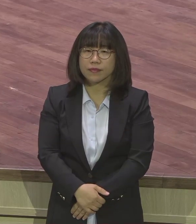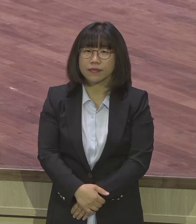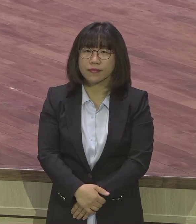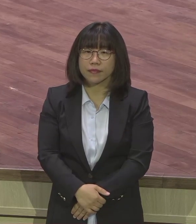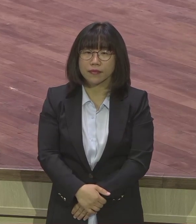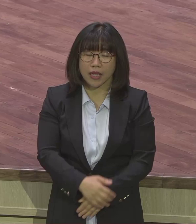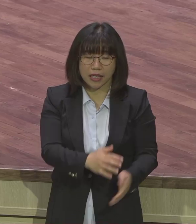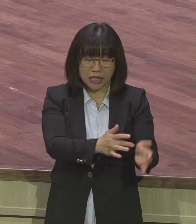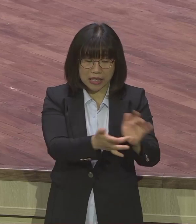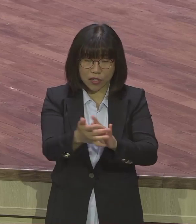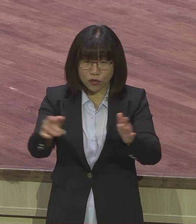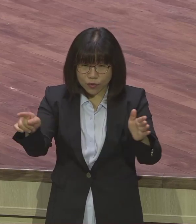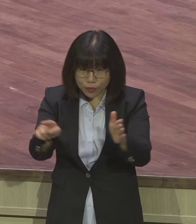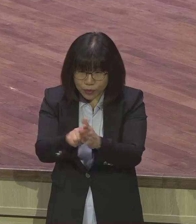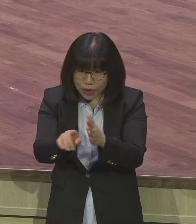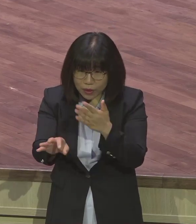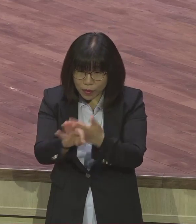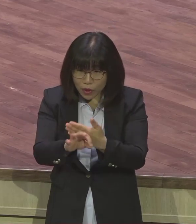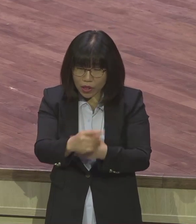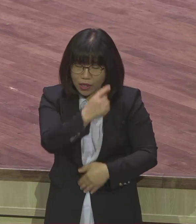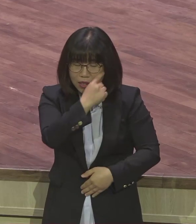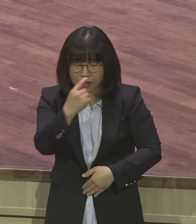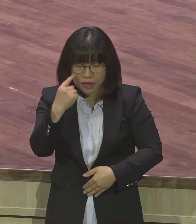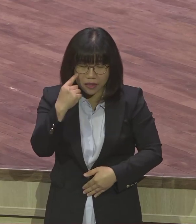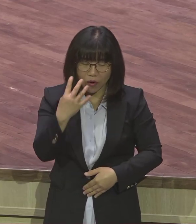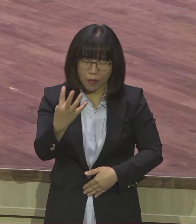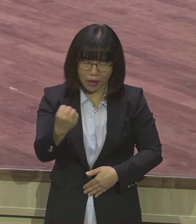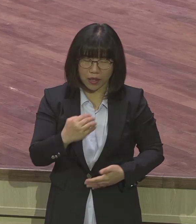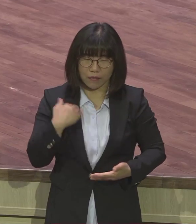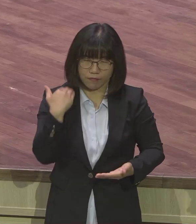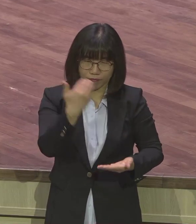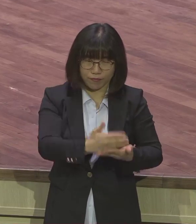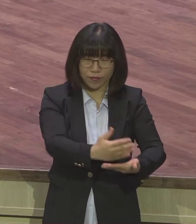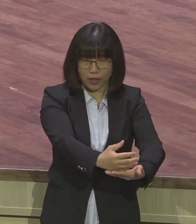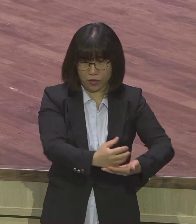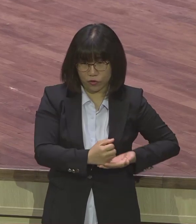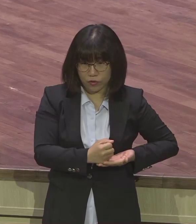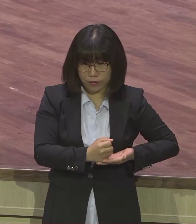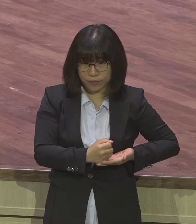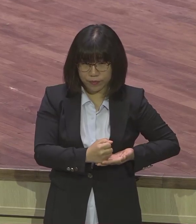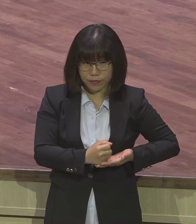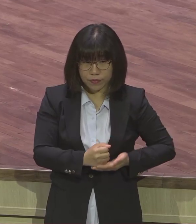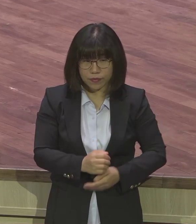예수 믿는 거 받은 증거만 도다. 증거가 있어야 증거. 축복 통로.